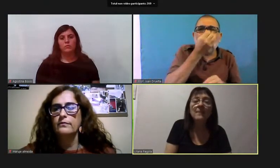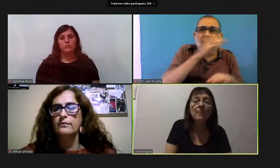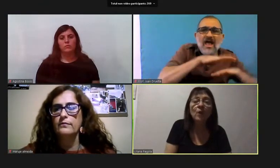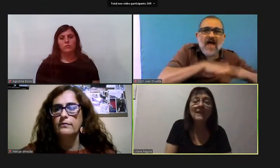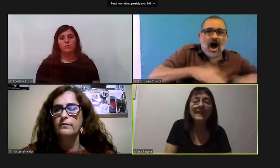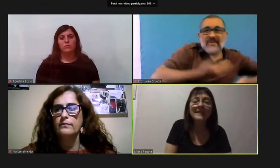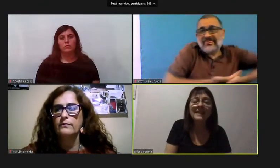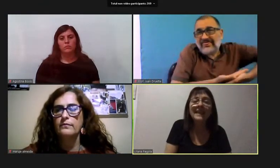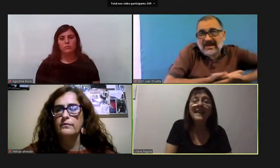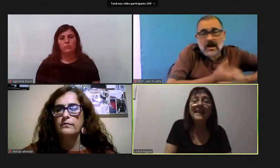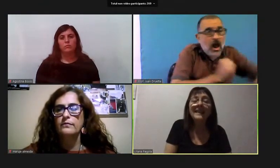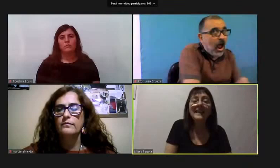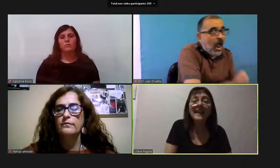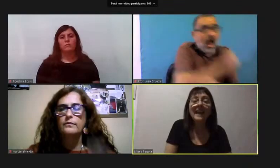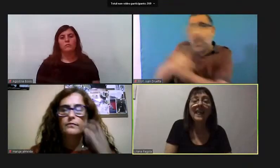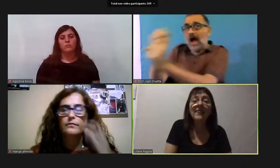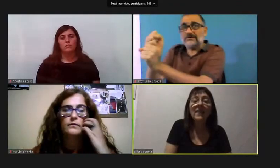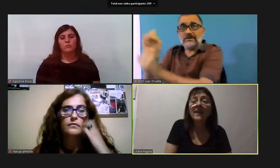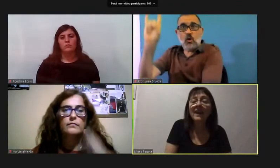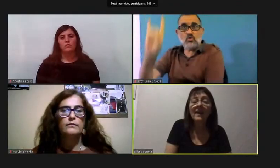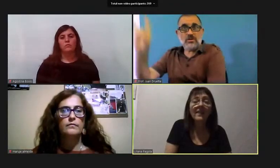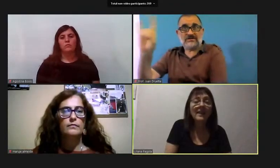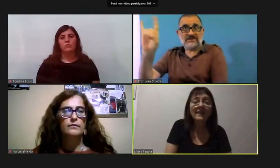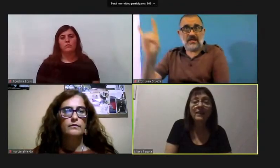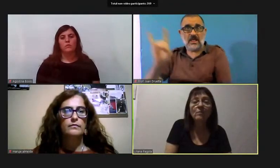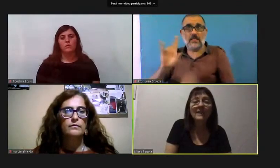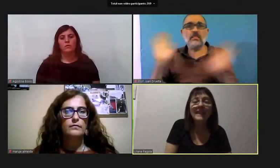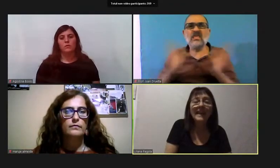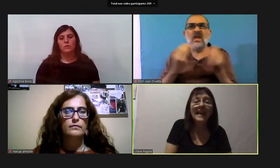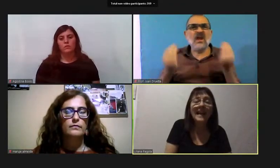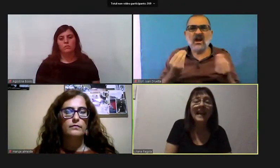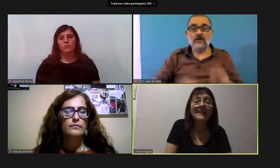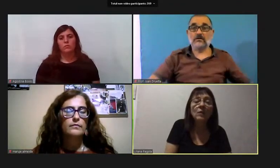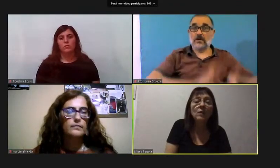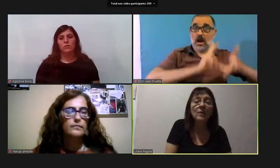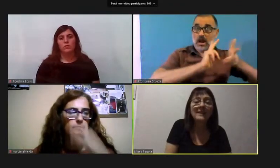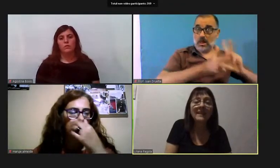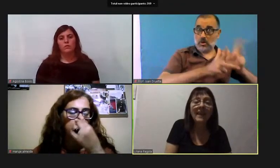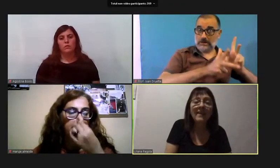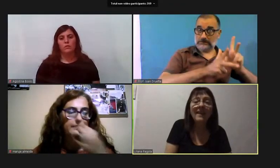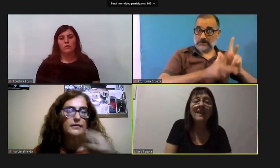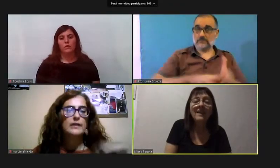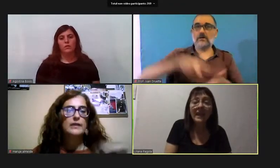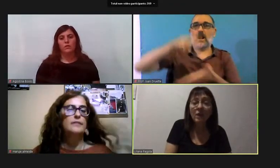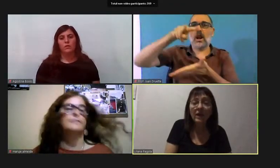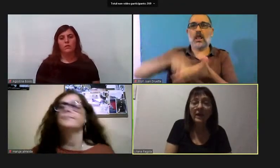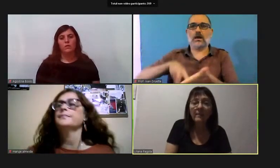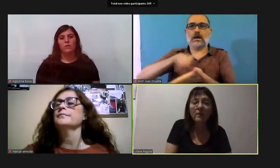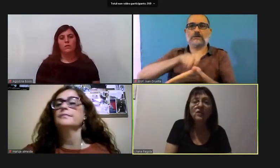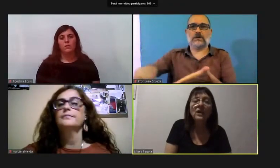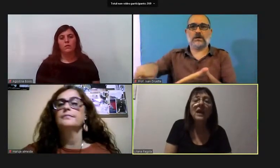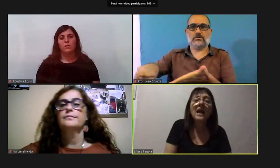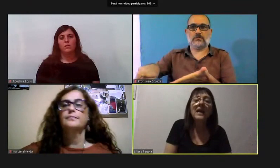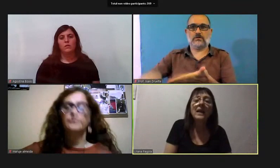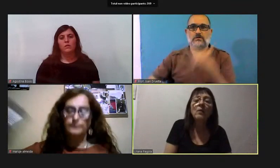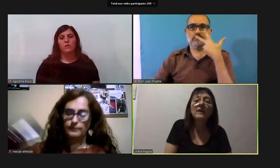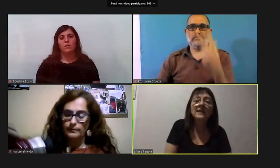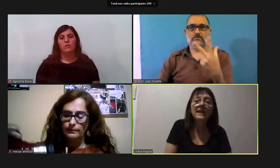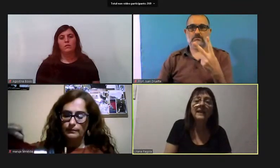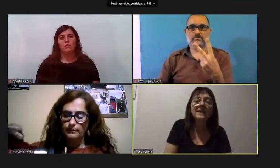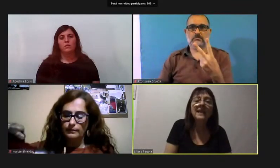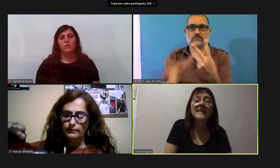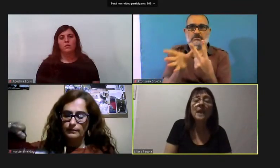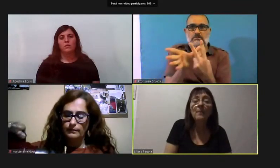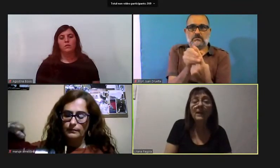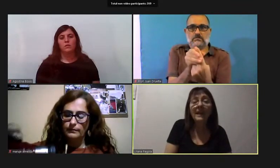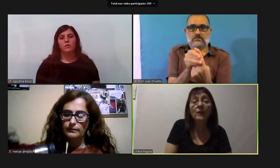más importante es tener desde jardín, desde maternal hasta la universidad, ¿qué es lo que queremos? Lengua de